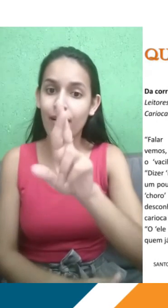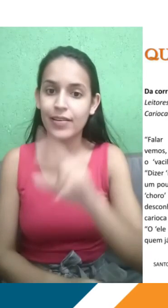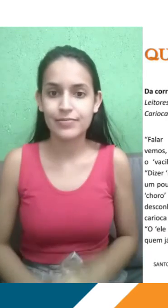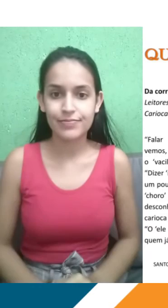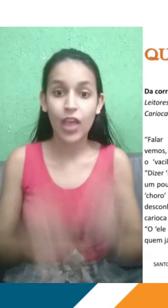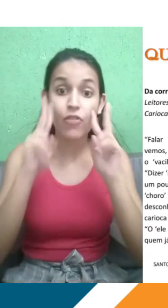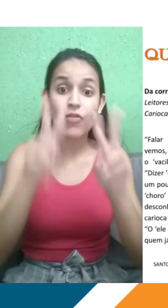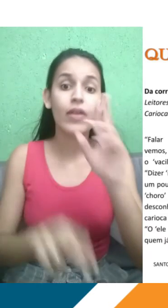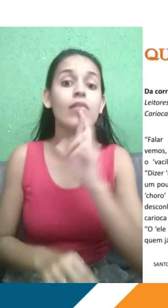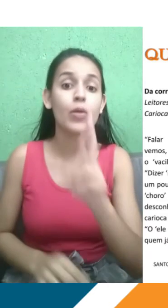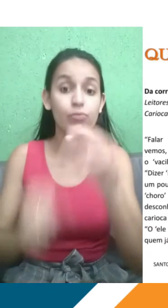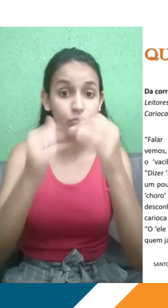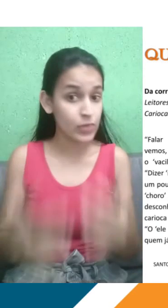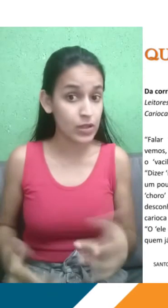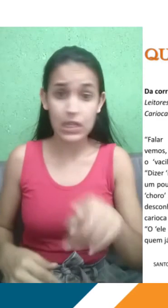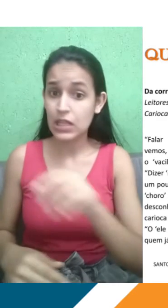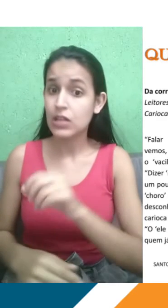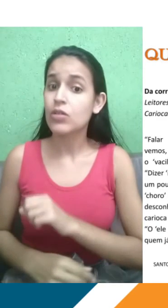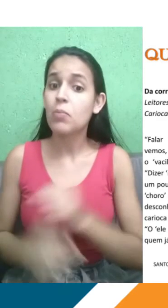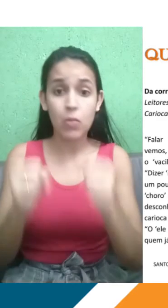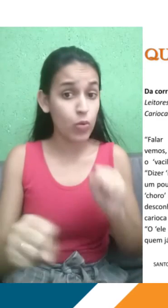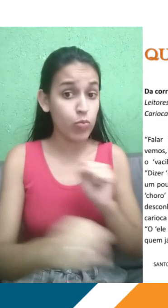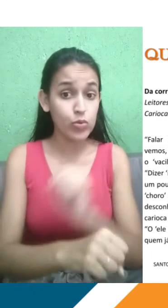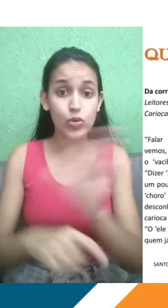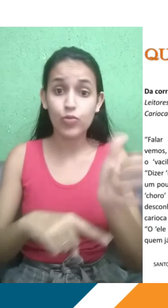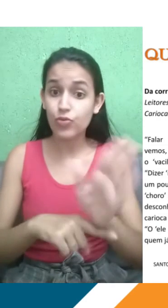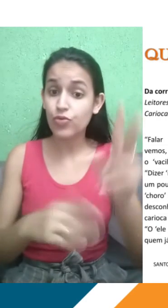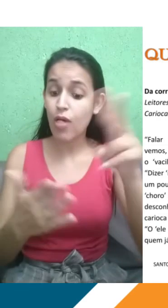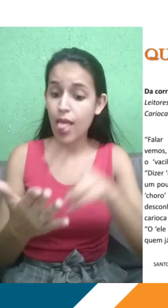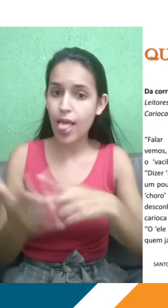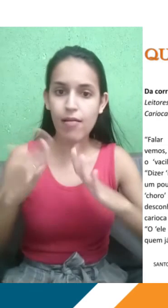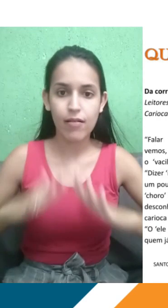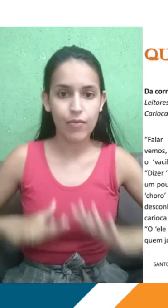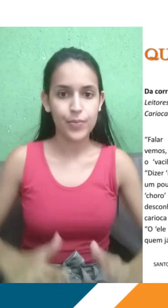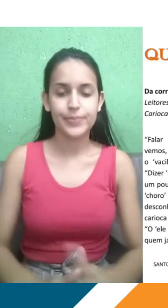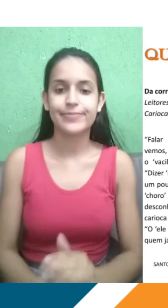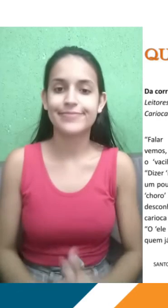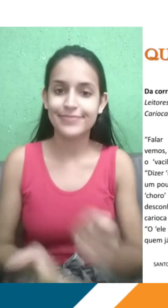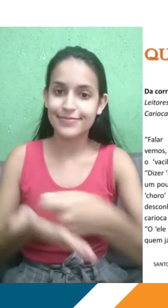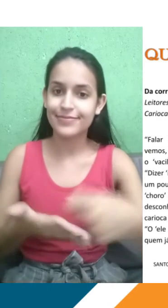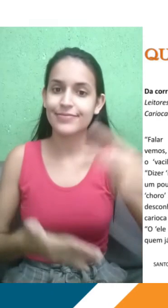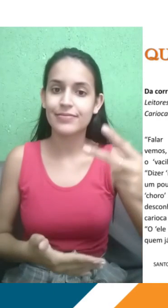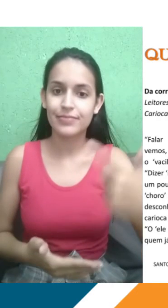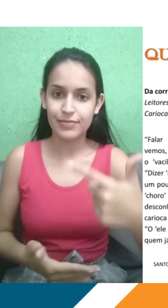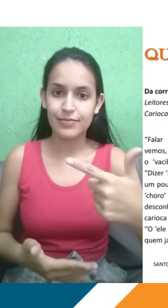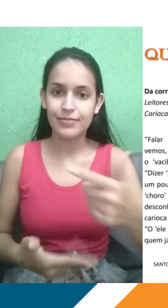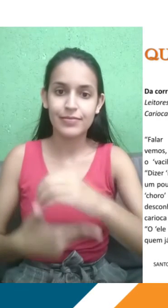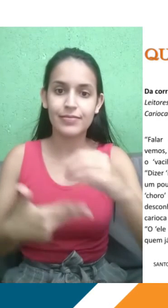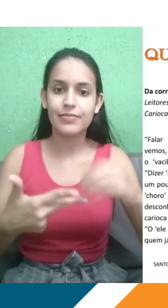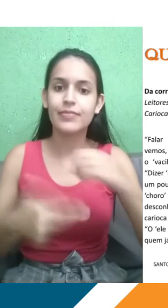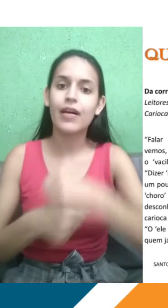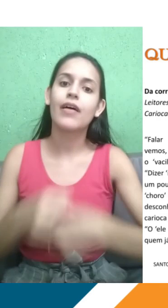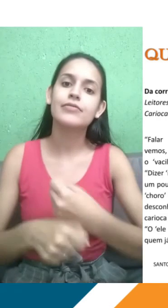Cariocas. Falar caraca a cada surpresa ou acontecimento que vemos, bons ou ruins,